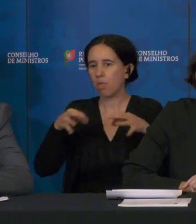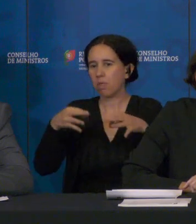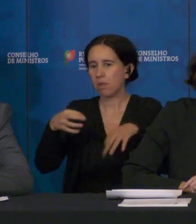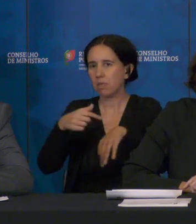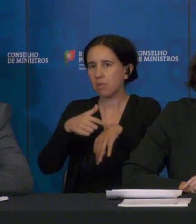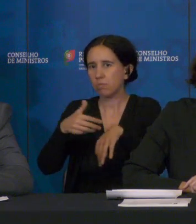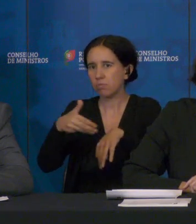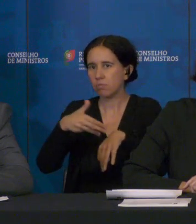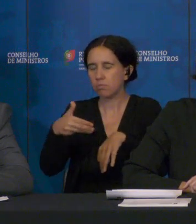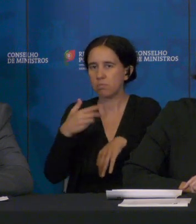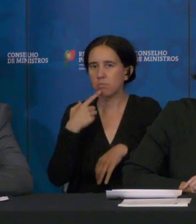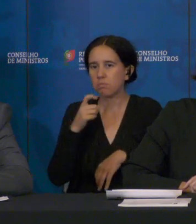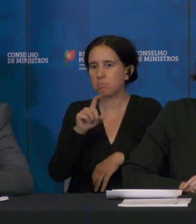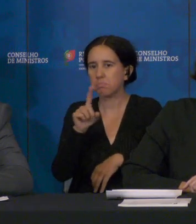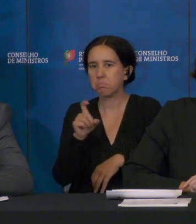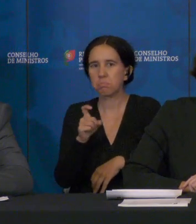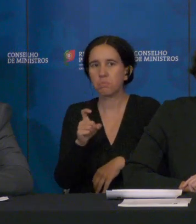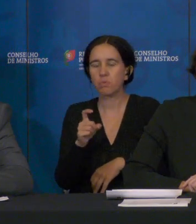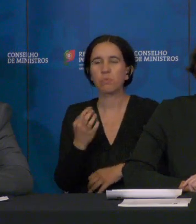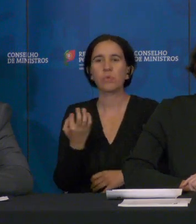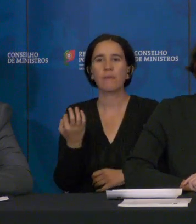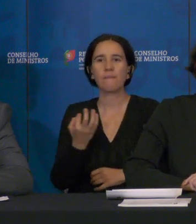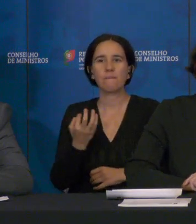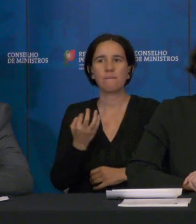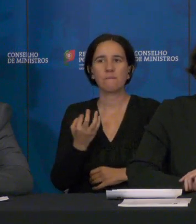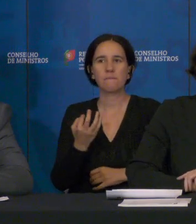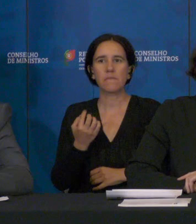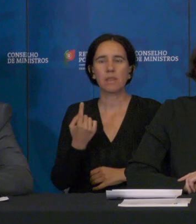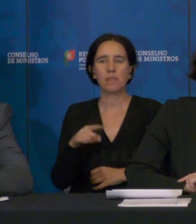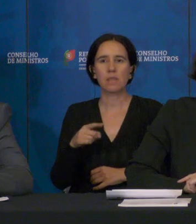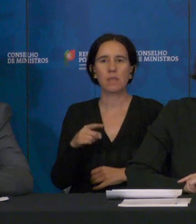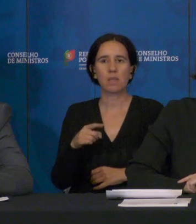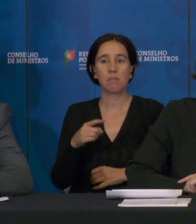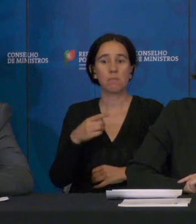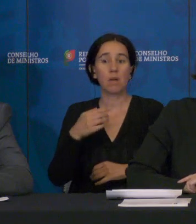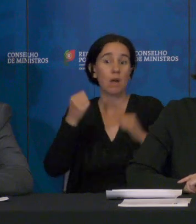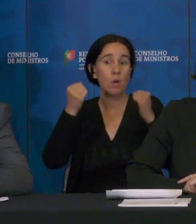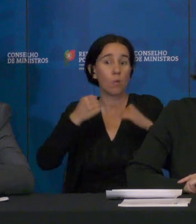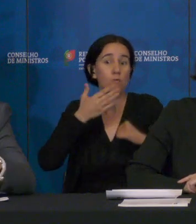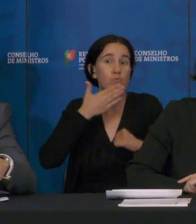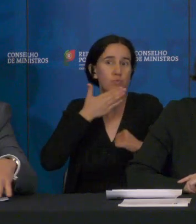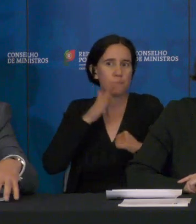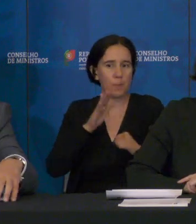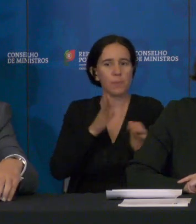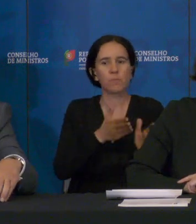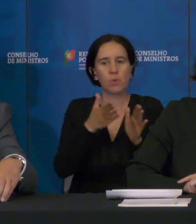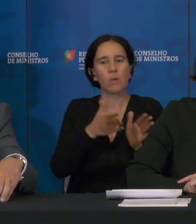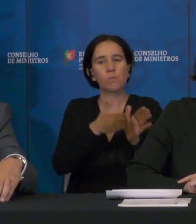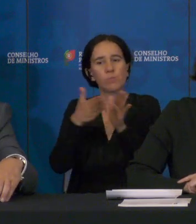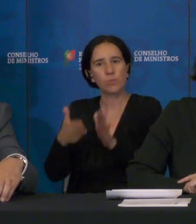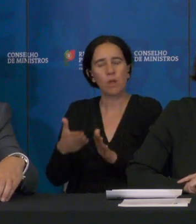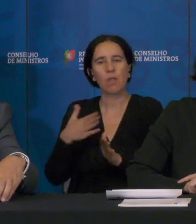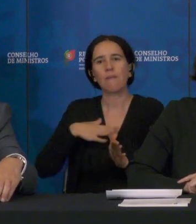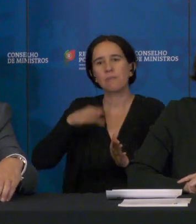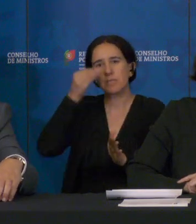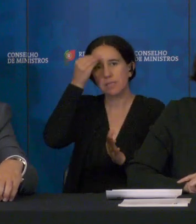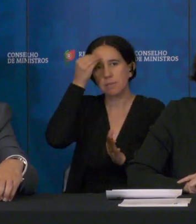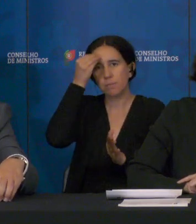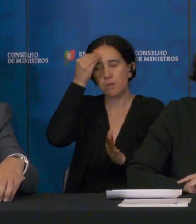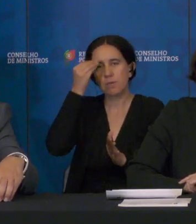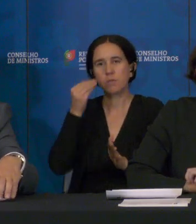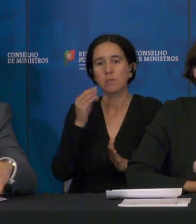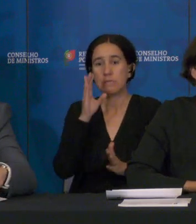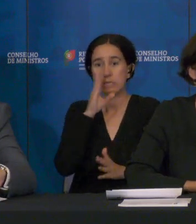tempo, pronto, atendendo aqui a um princípio de acordo. Isso por um lado. Por outro lado, eu gostava de saber se